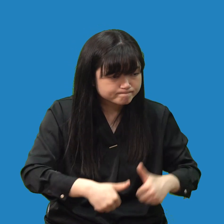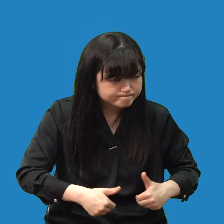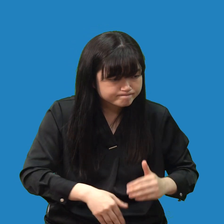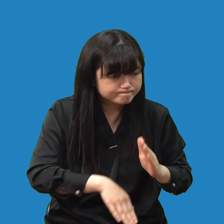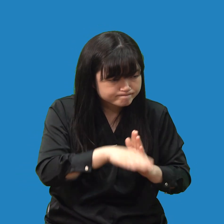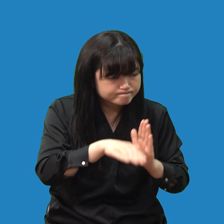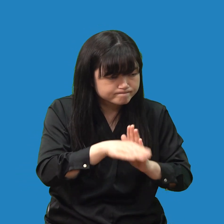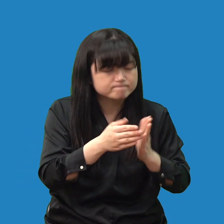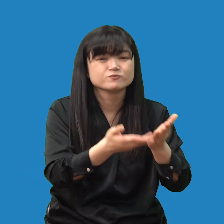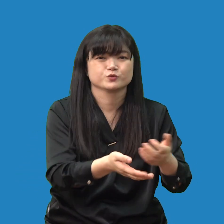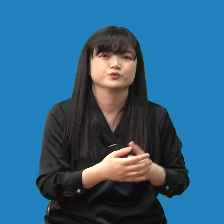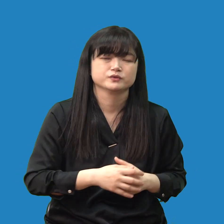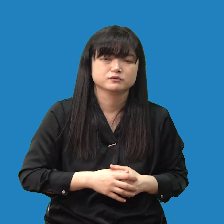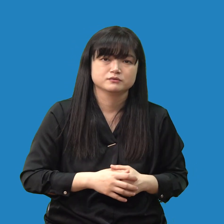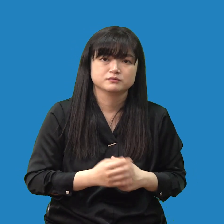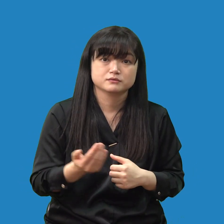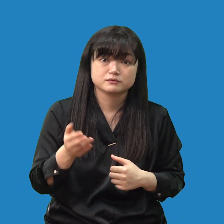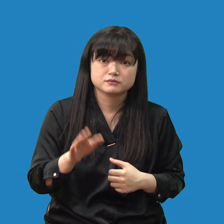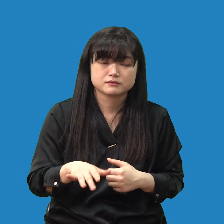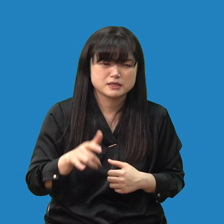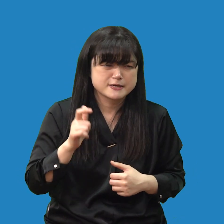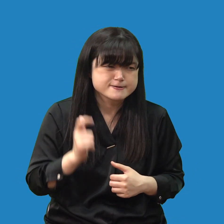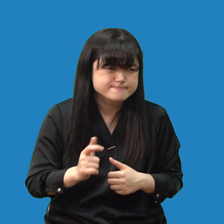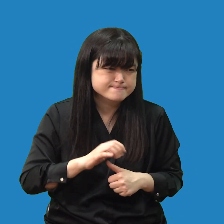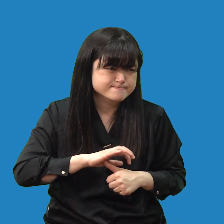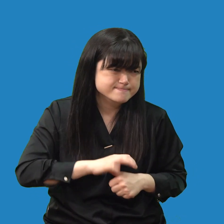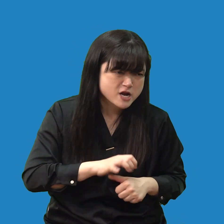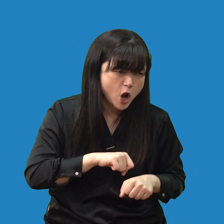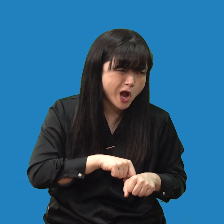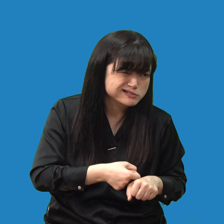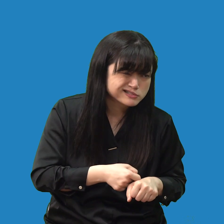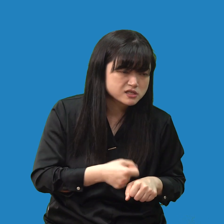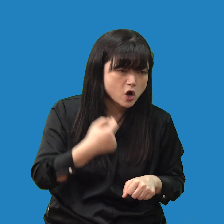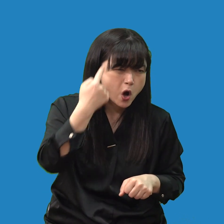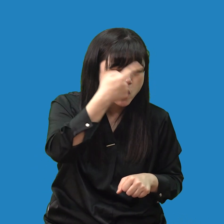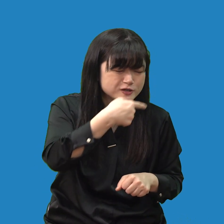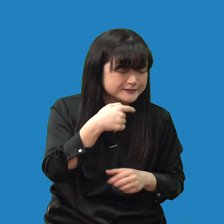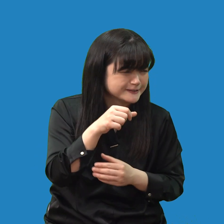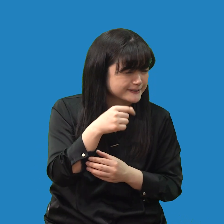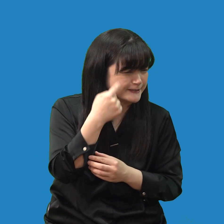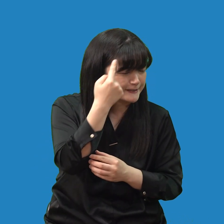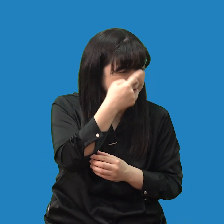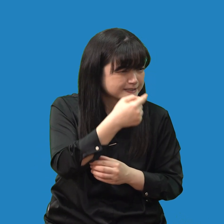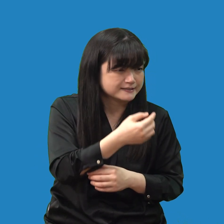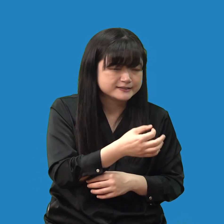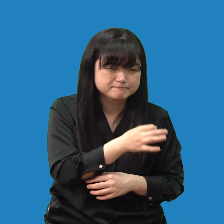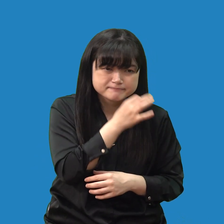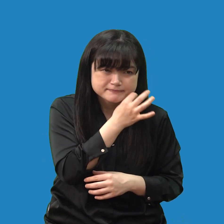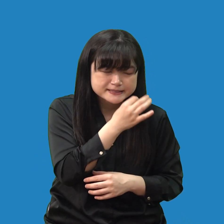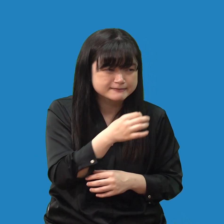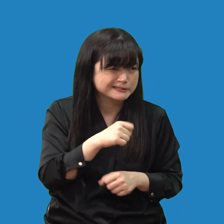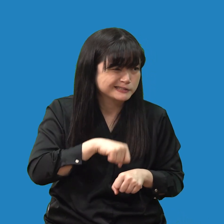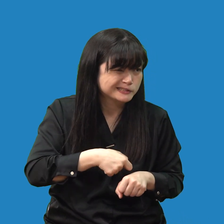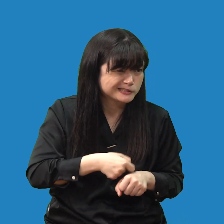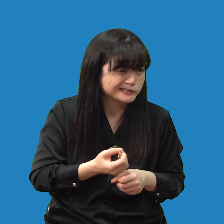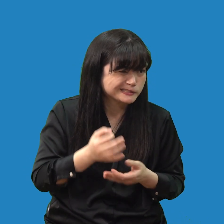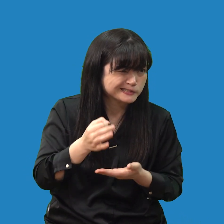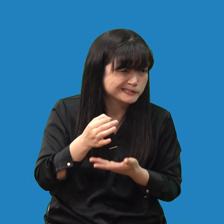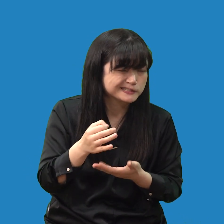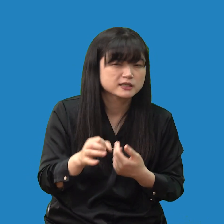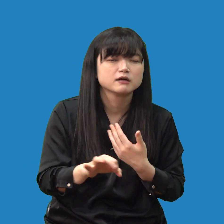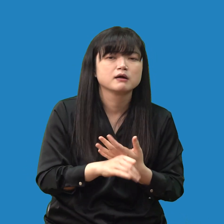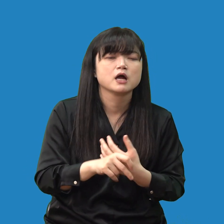겁니다. 그런데 강압이라든가 억지, 체면치레 때문에 한다, 그러면 이제 공산주의가 되는